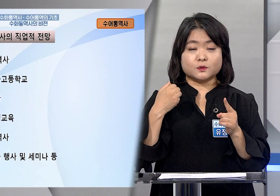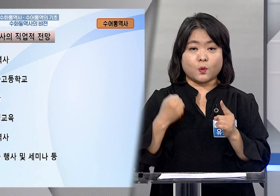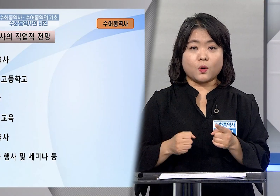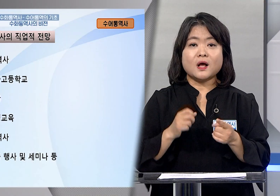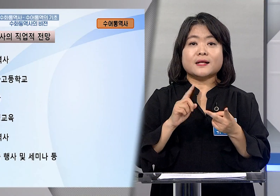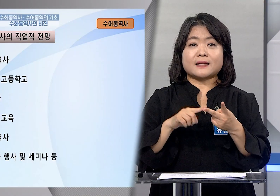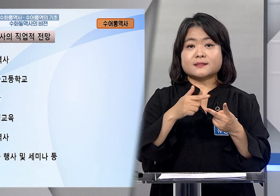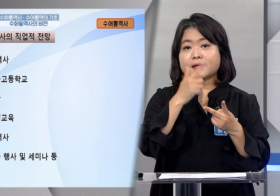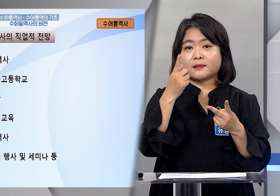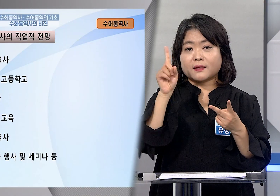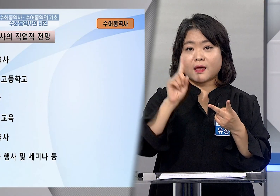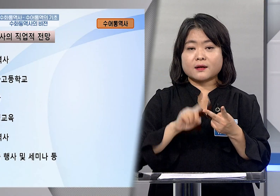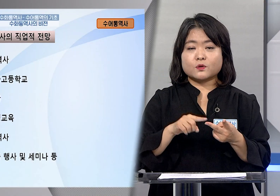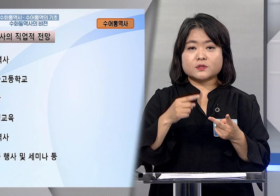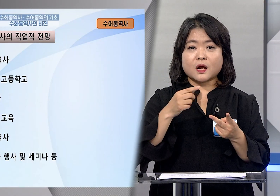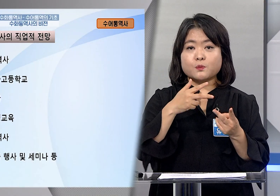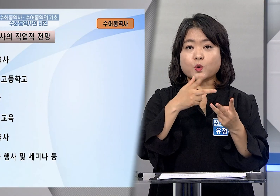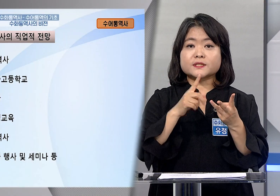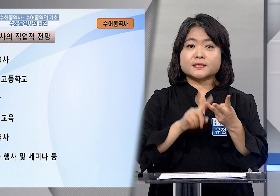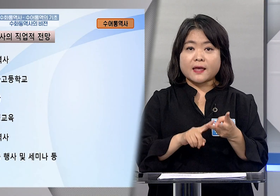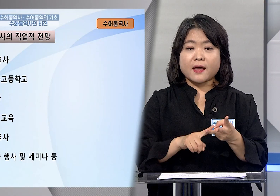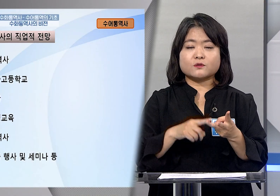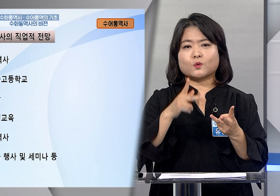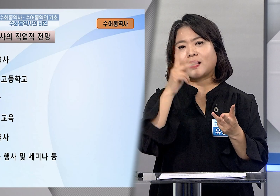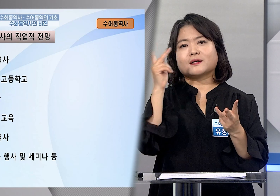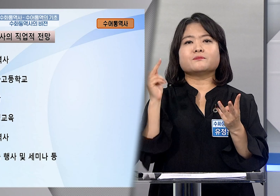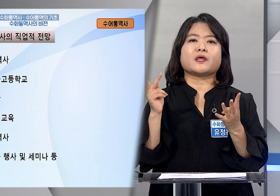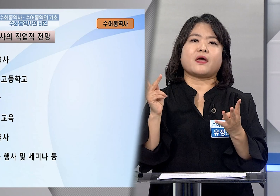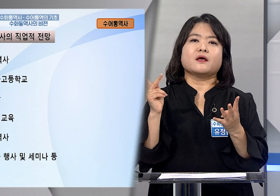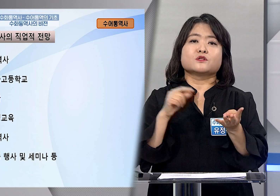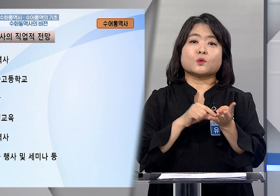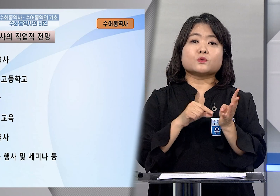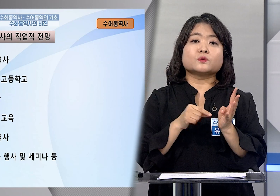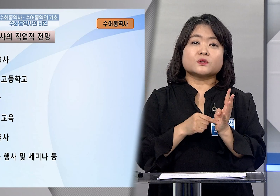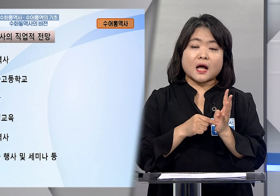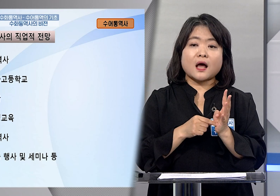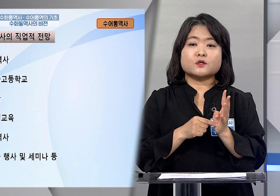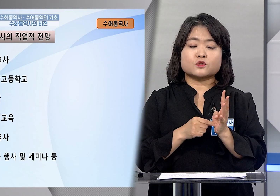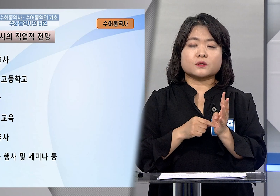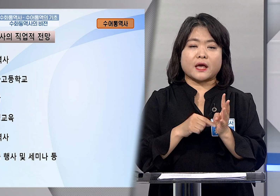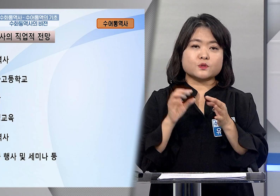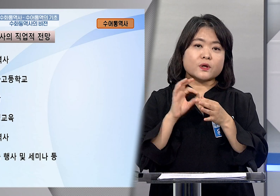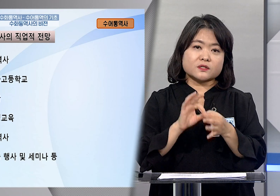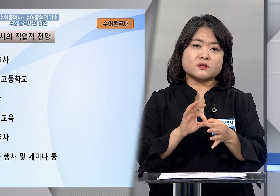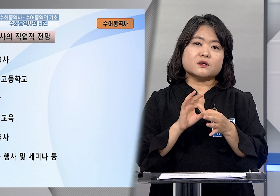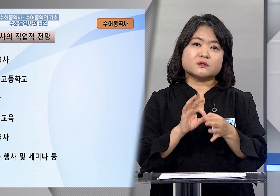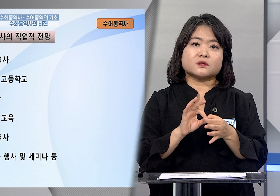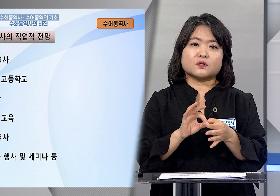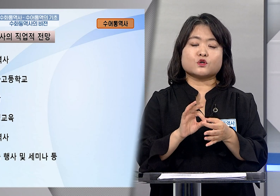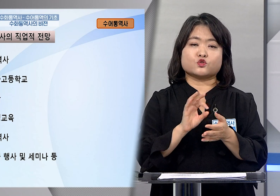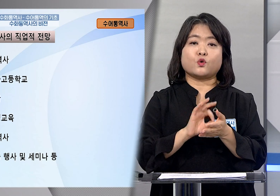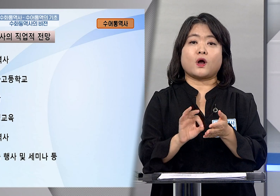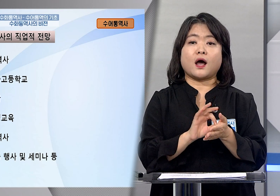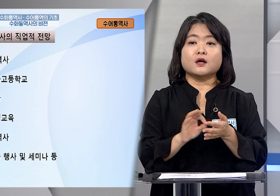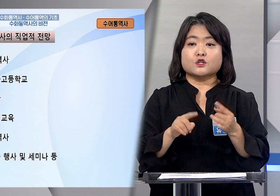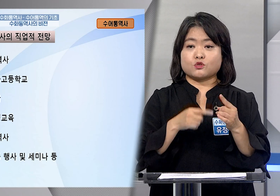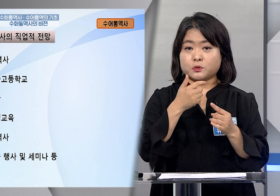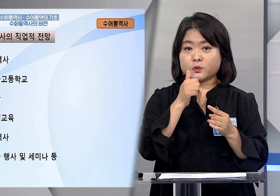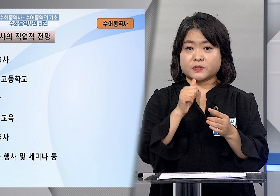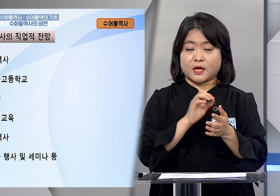곳, 나사렛대 그리고 재활복지대 그리고 강남대 정도가 계속해서 이어져서 수화통역사의